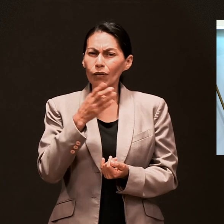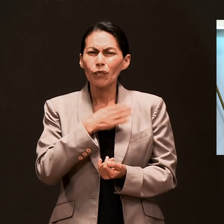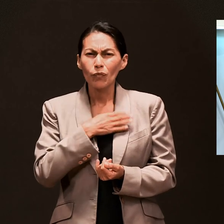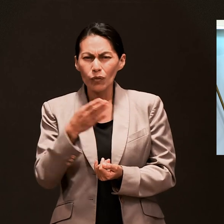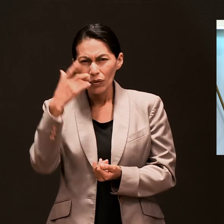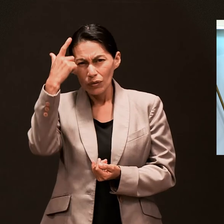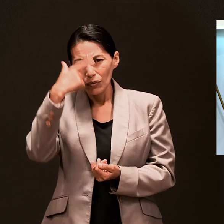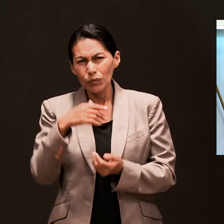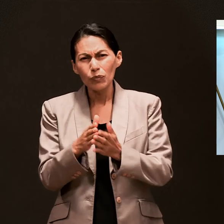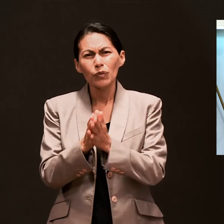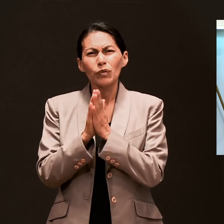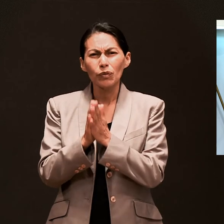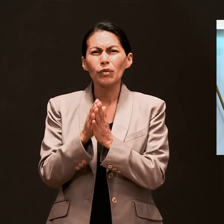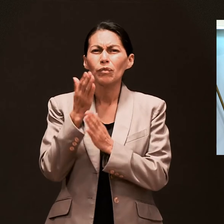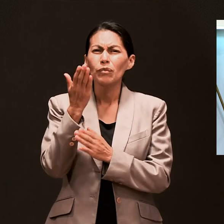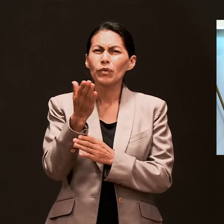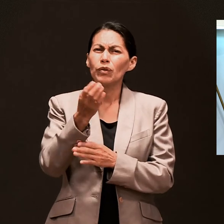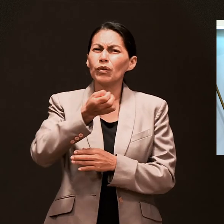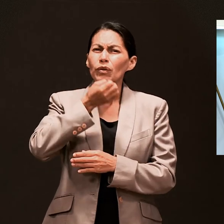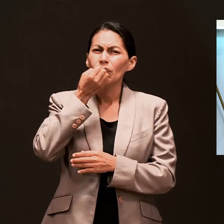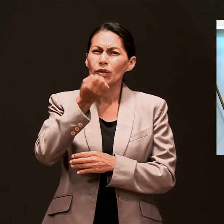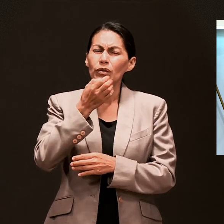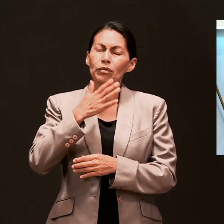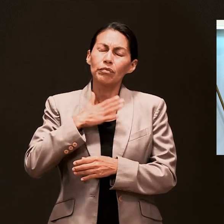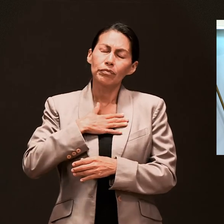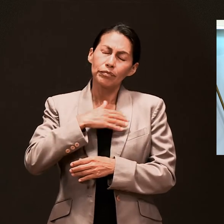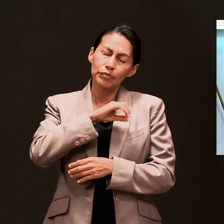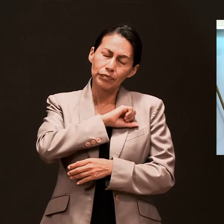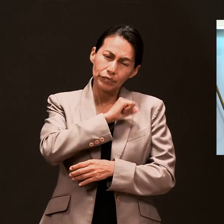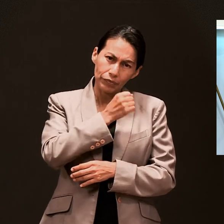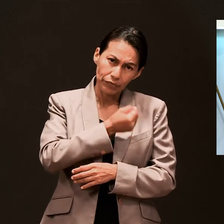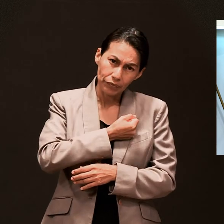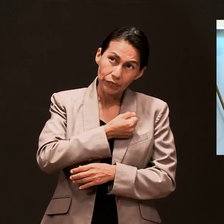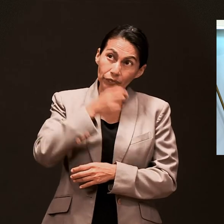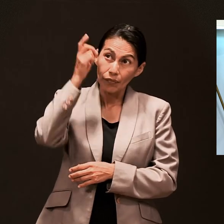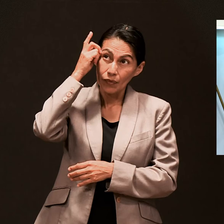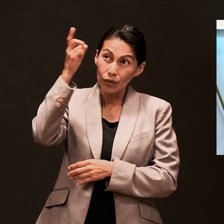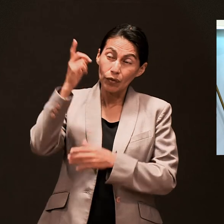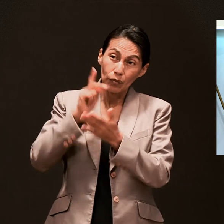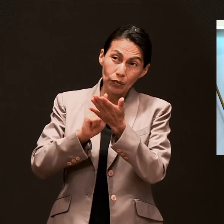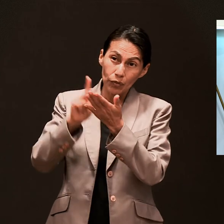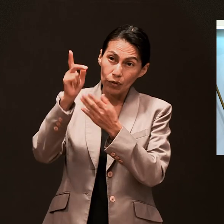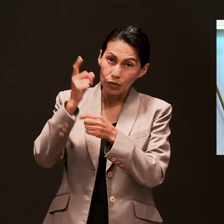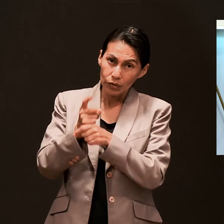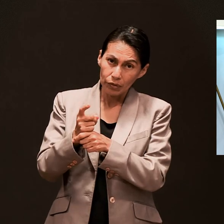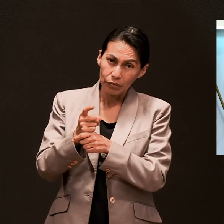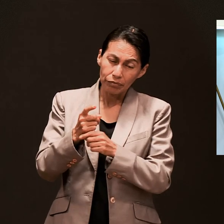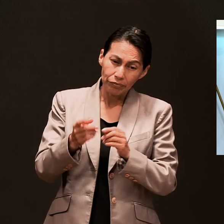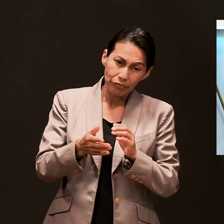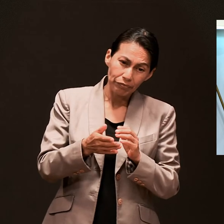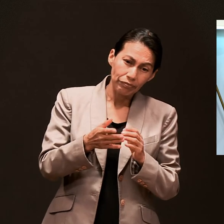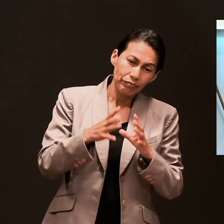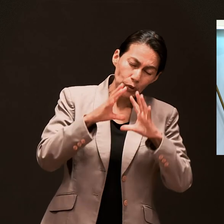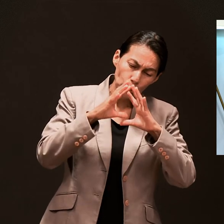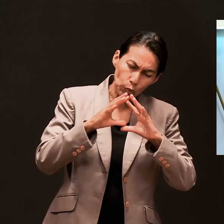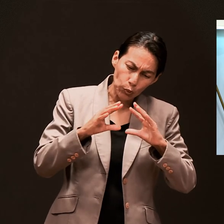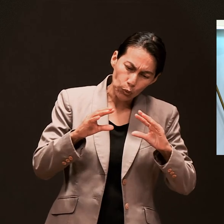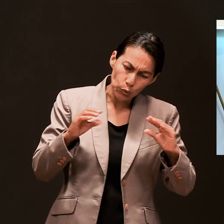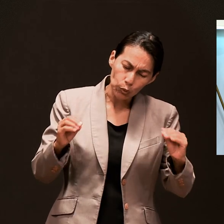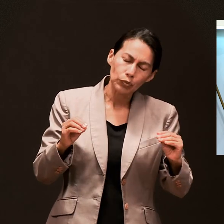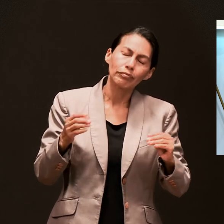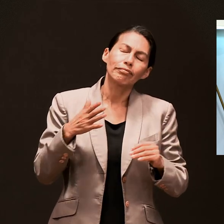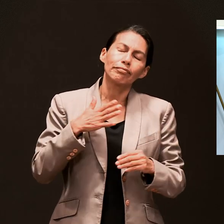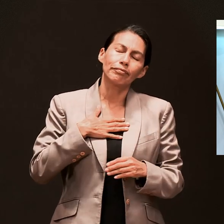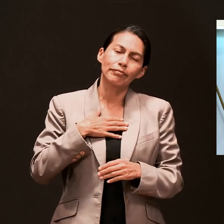el mensaje de élite Buenas noches dice pido su apoyo en oración por mi salud y que la voluntad de Dios pueda